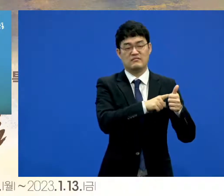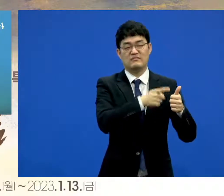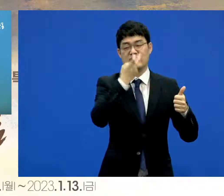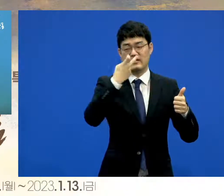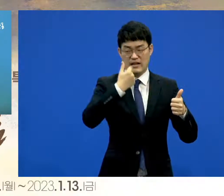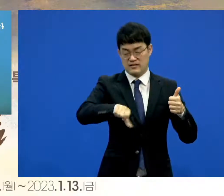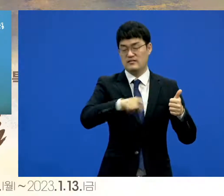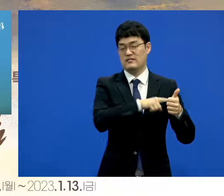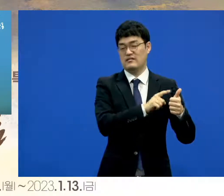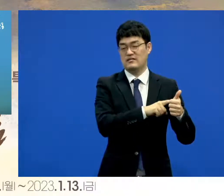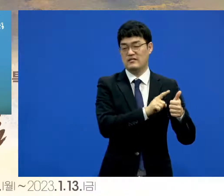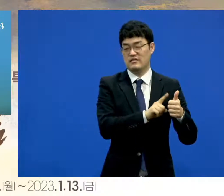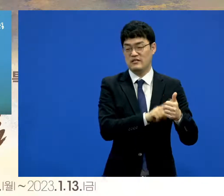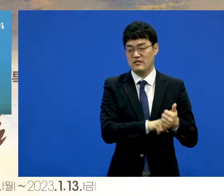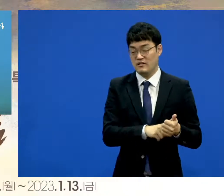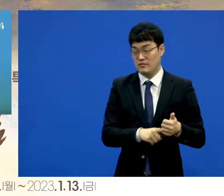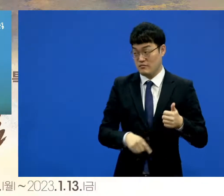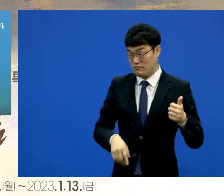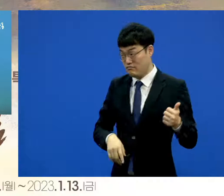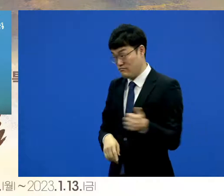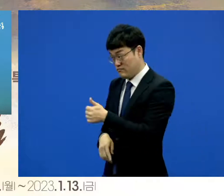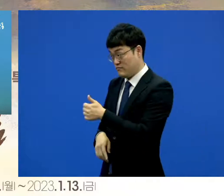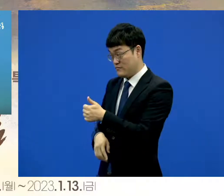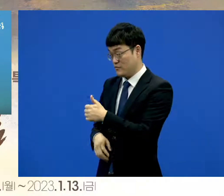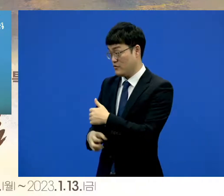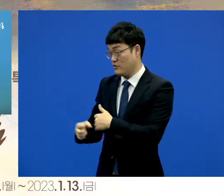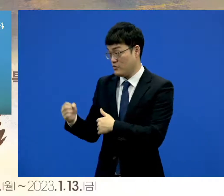파격적인 대우를 해준다면 언제든지